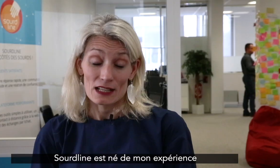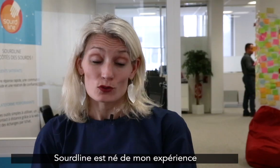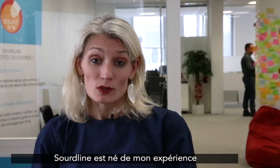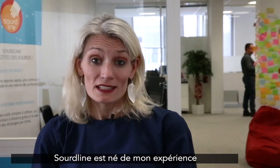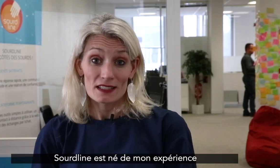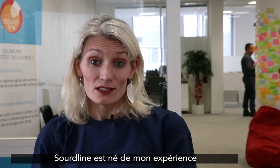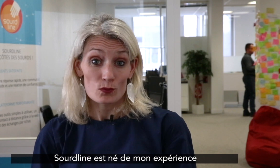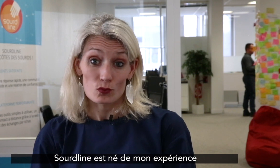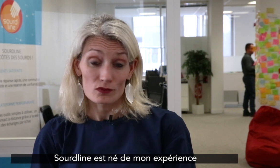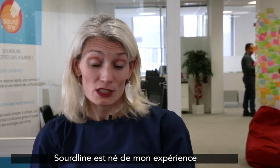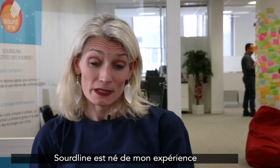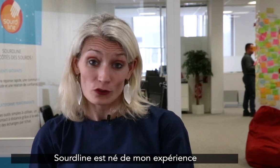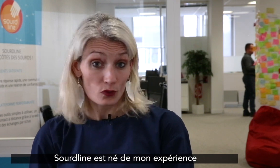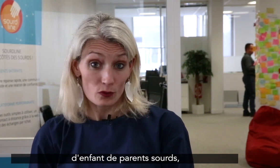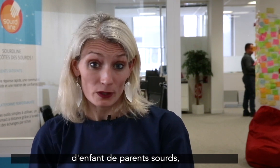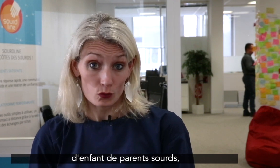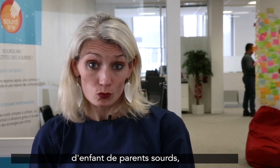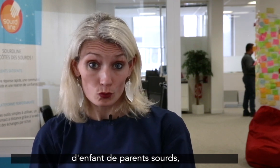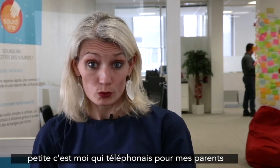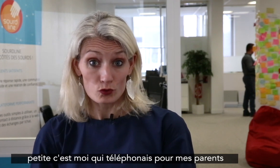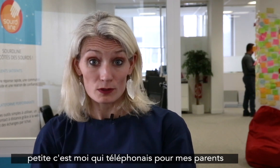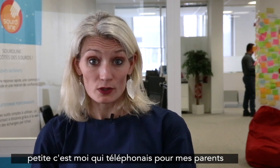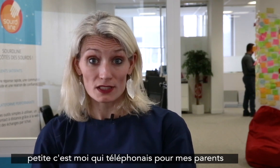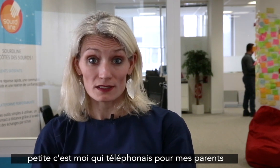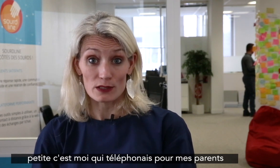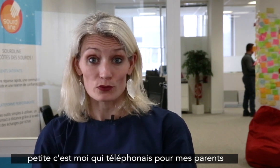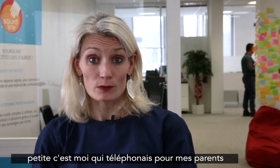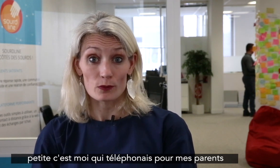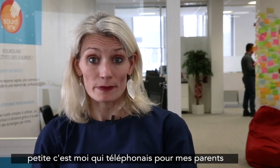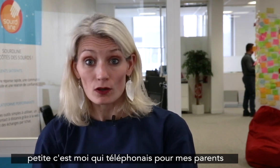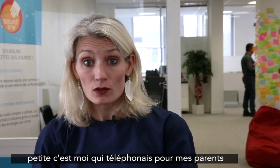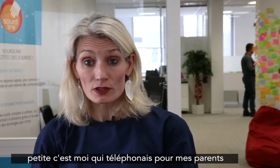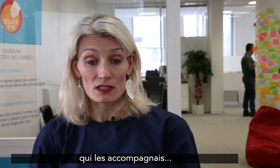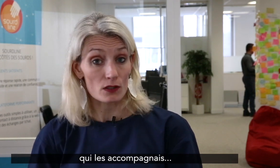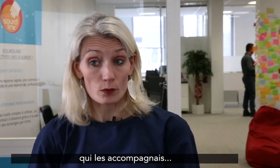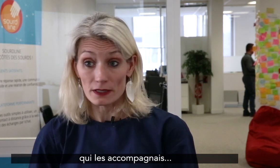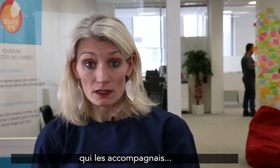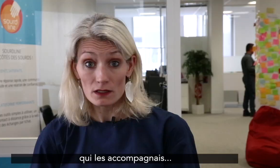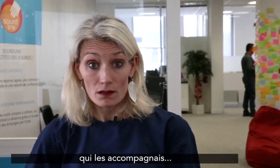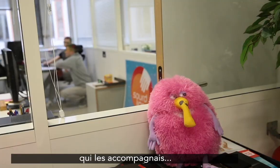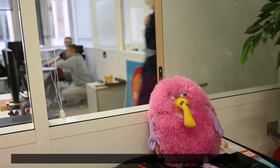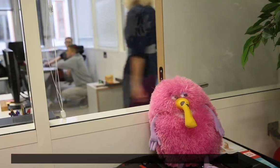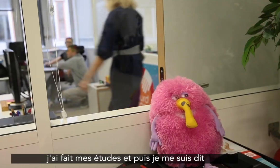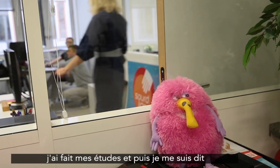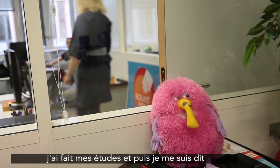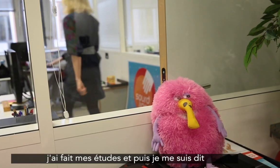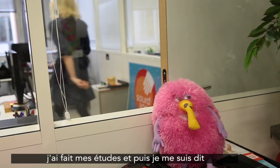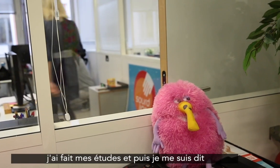Alors Soline est née de mon expérience d'enfant de parents sourds, donc petite, c'est moi qui téléphonais pour mes parents, qui les accompagnais. J'ai fait mes études et puis je me suis